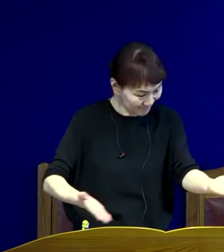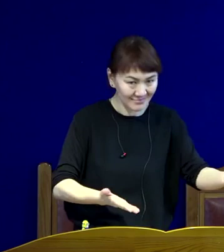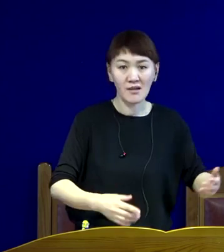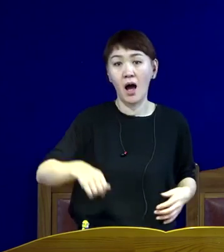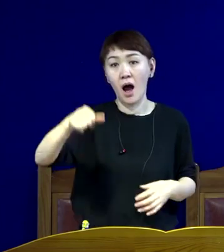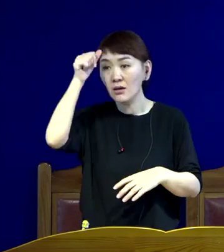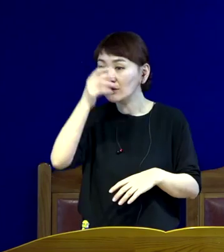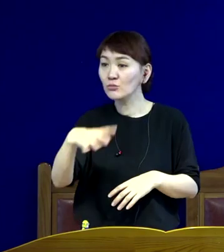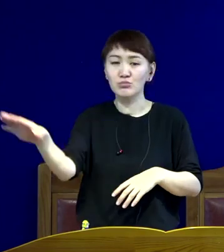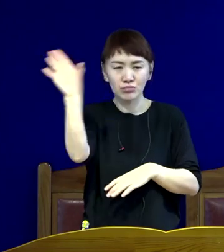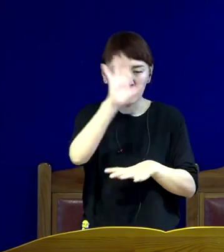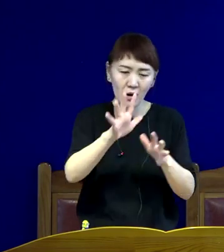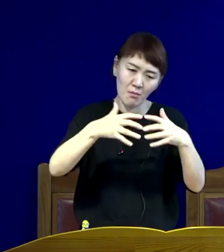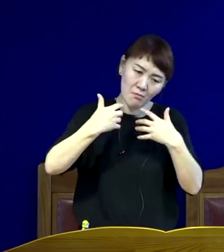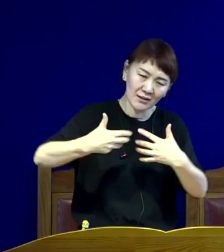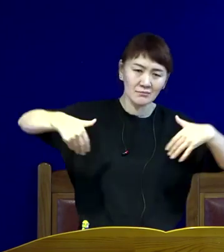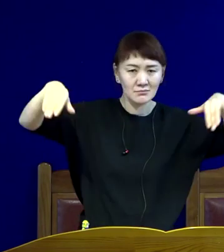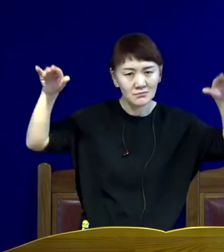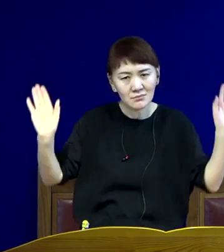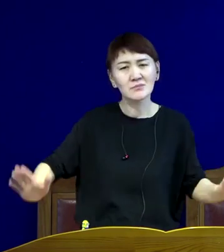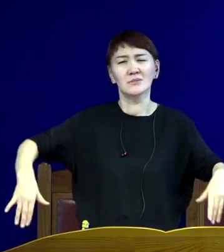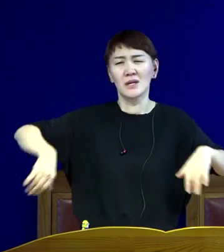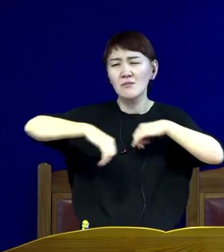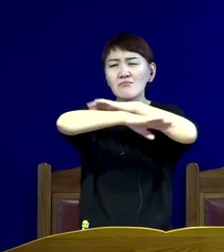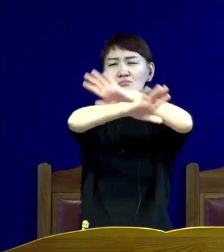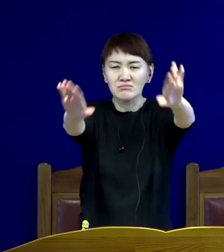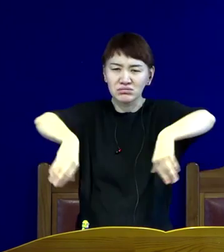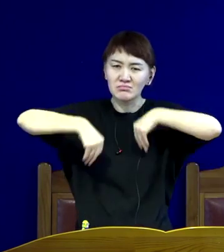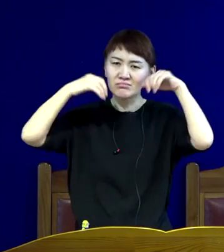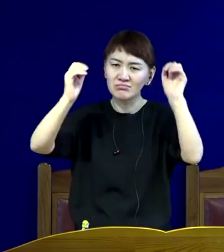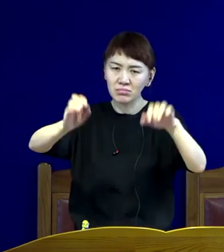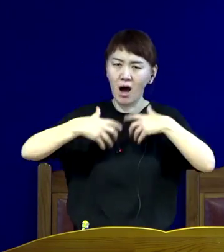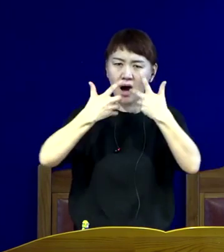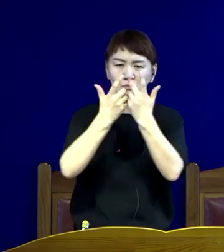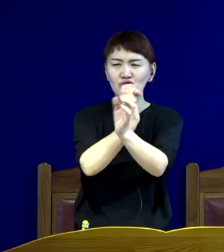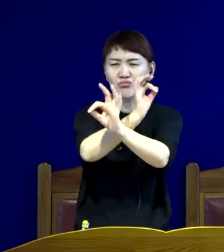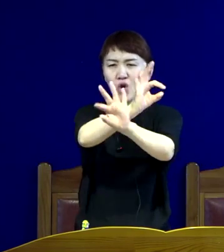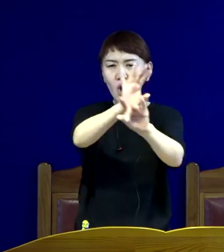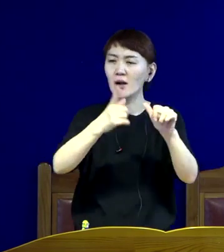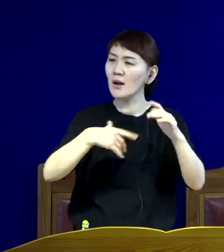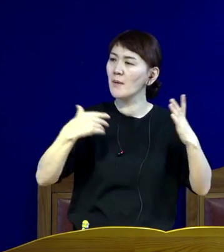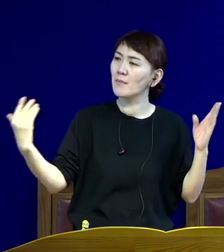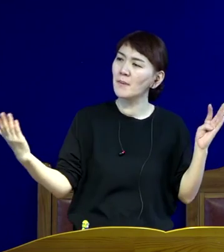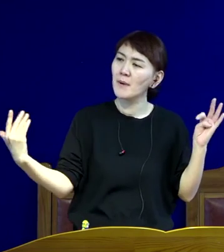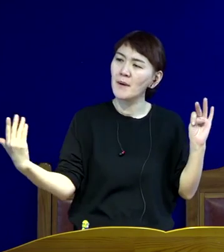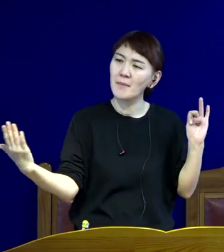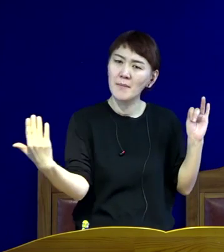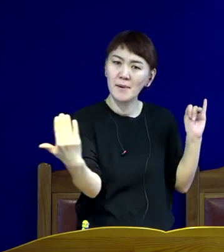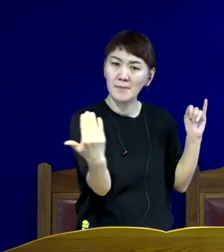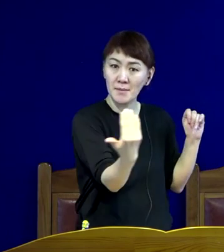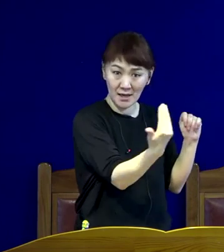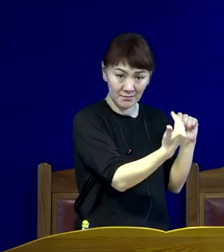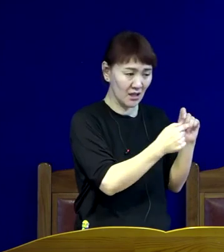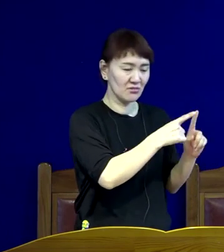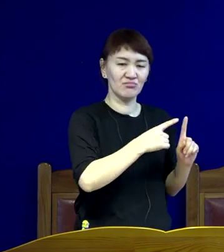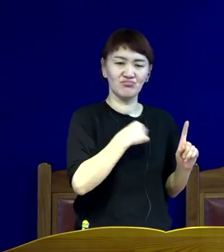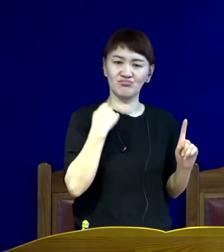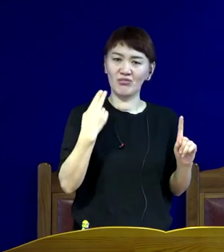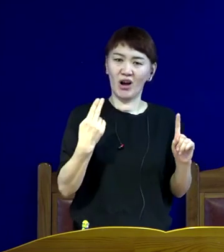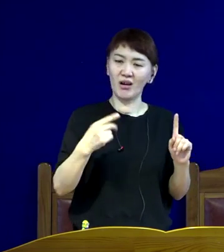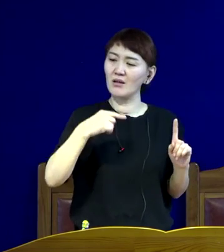бүх мал адгуус, огтргын шууд, хээрийн бүх амьтанд нэр өгчээ. Энэ бол захирах ажлыг хэлж